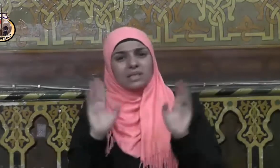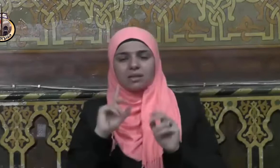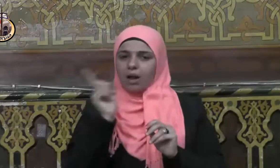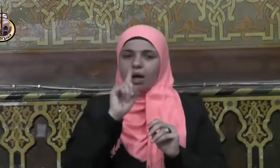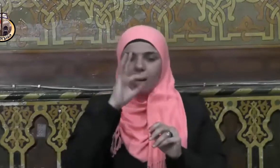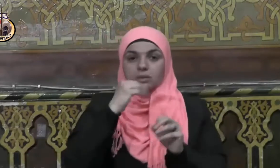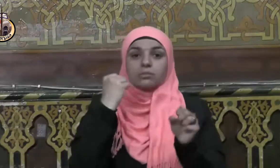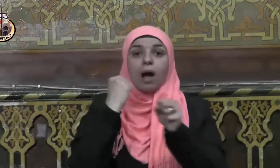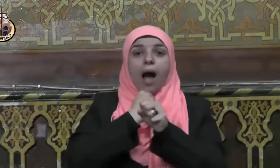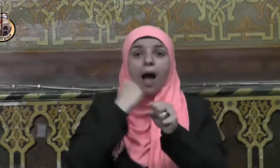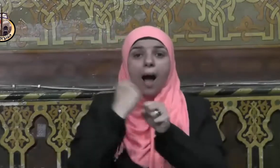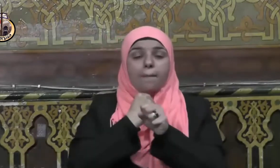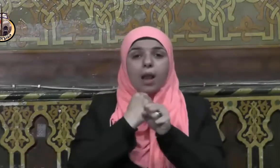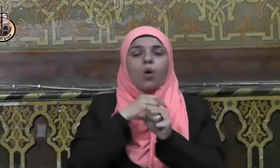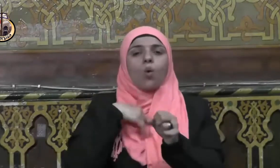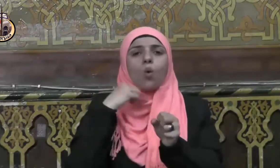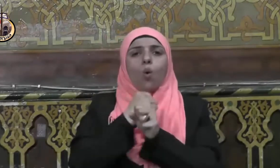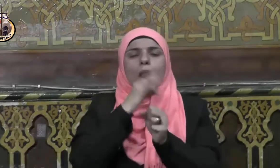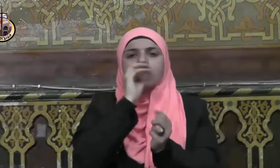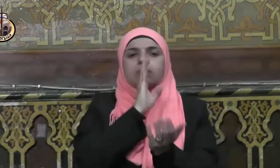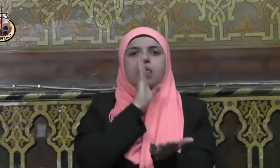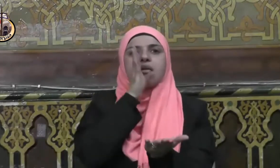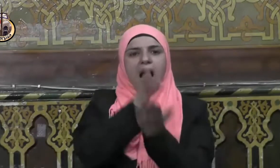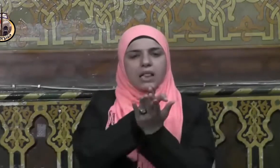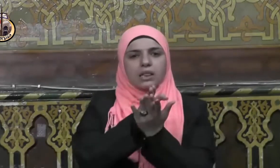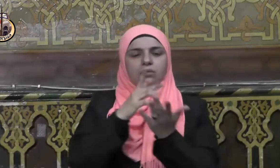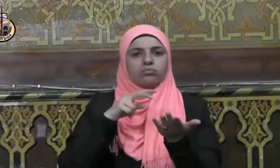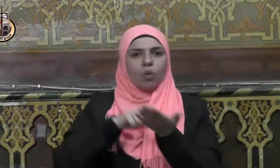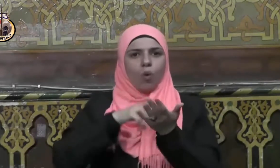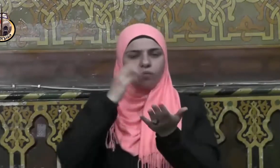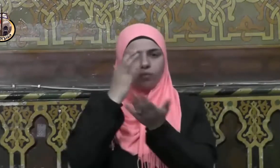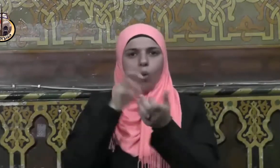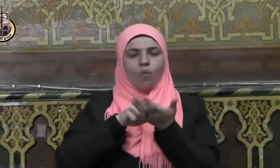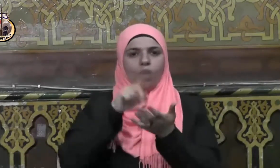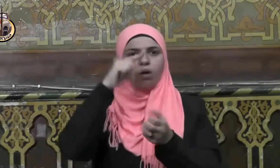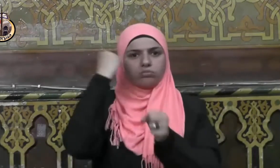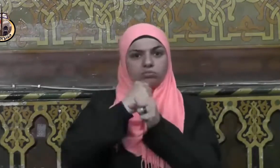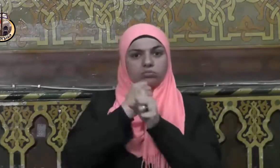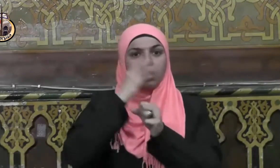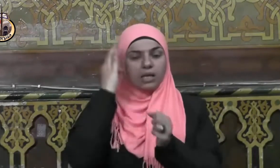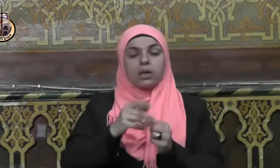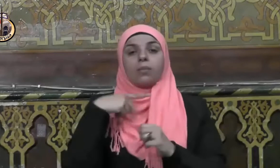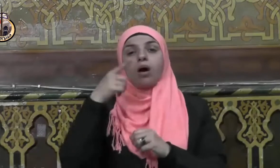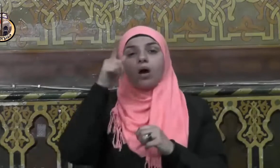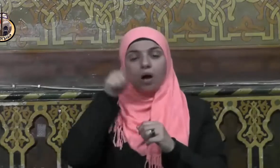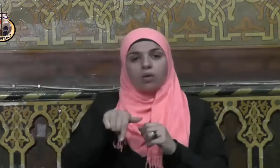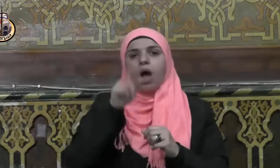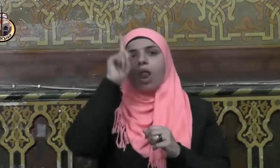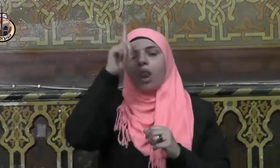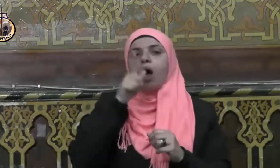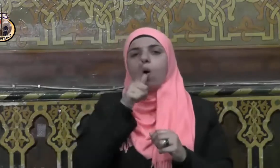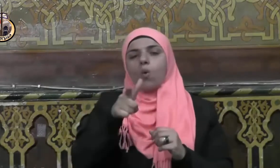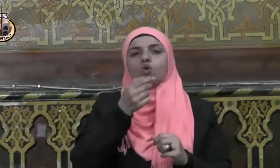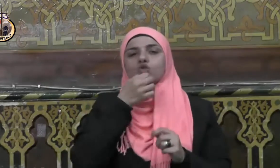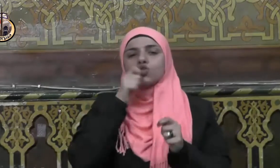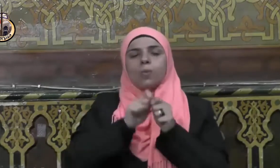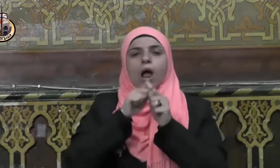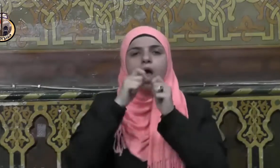طلب منا العمل الجاد المتقن، حيث يقول الحق سبحانه: